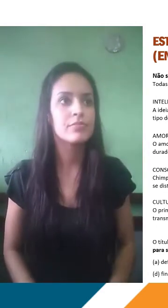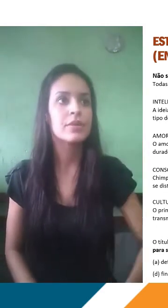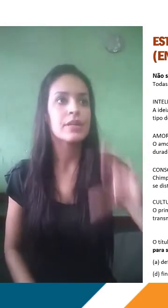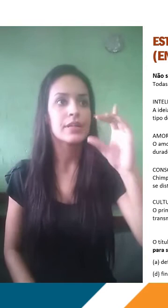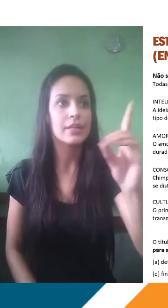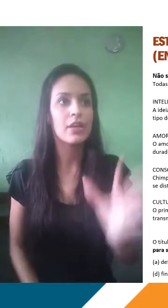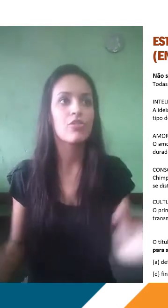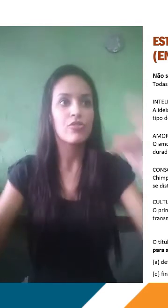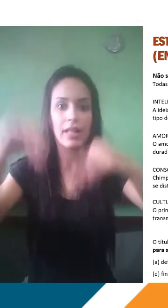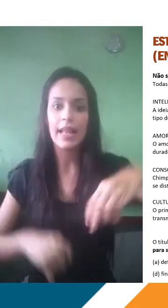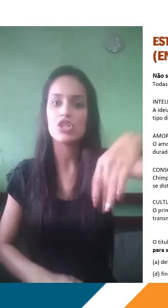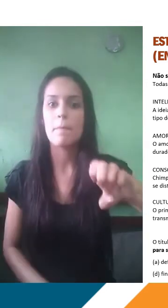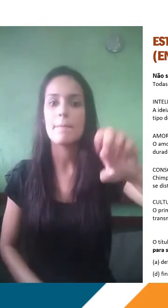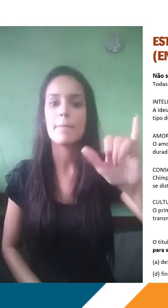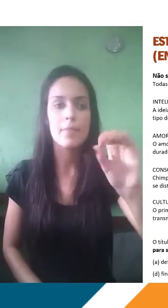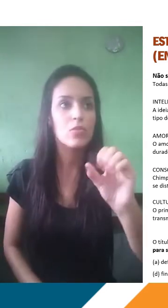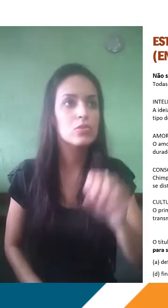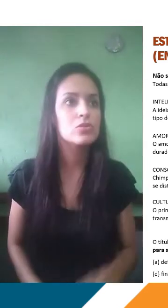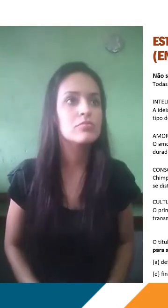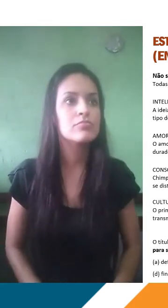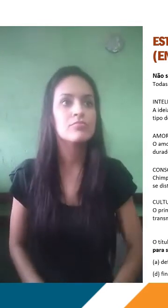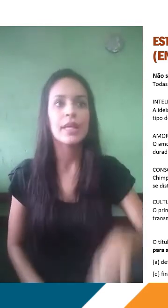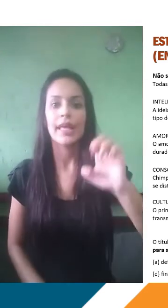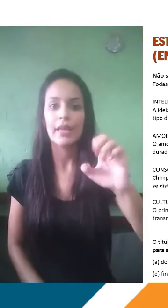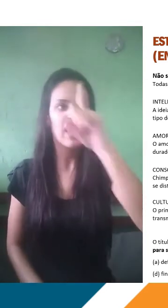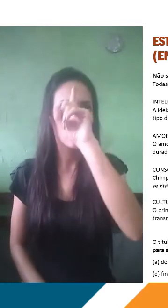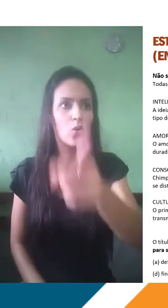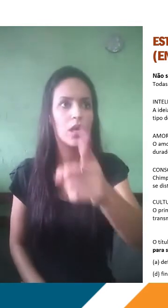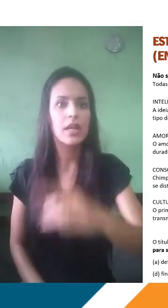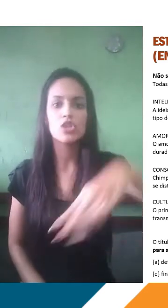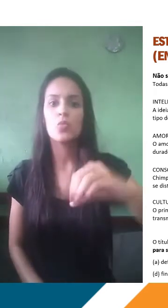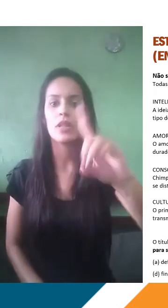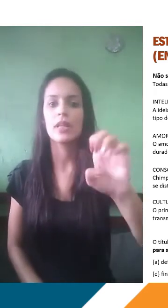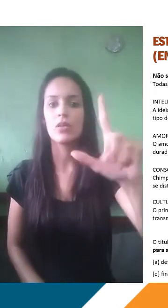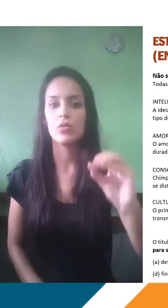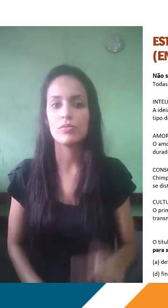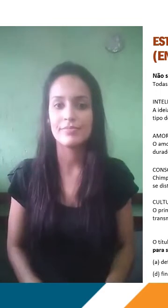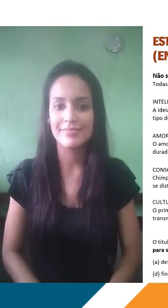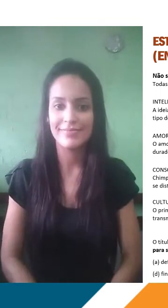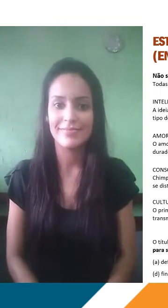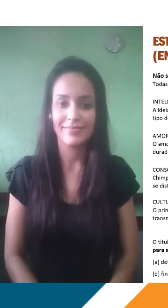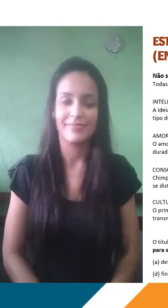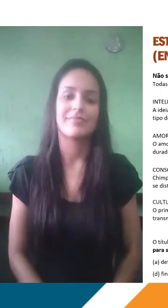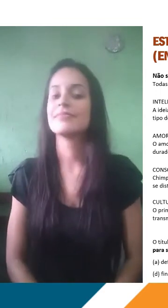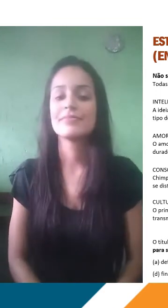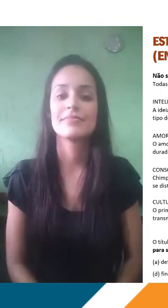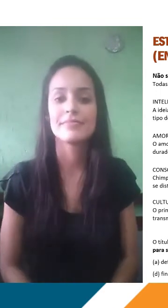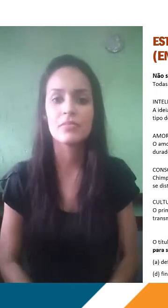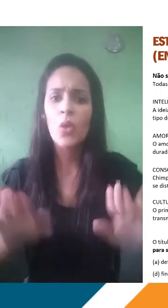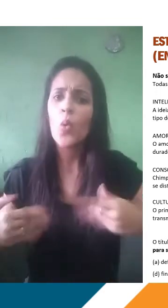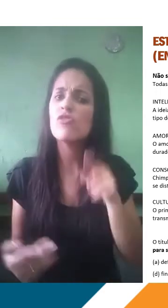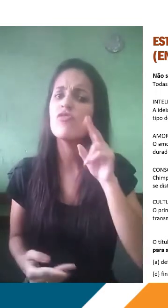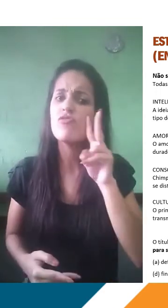Pelo título do texto, Não somos tão especiais Pode-se ter uma primeira impressão do que será defendido pelo autor